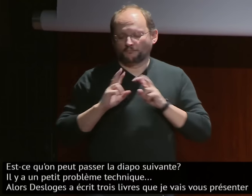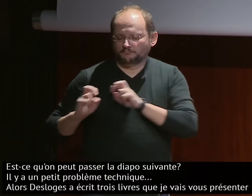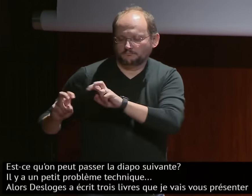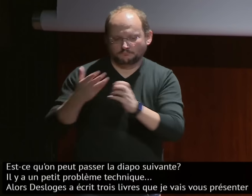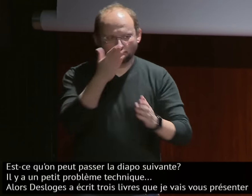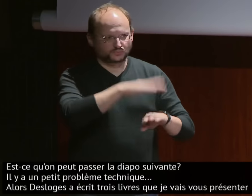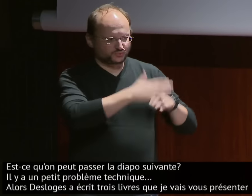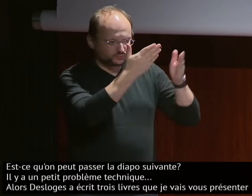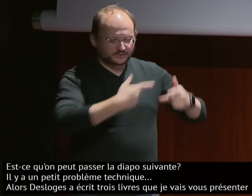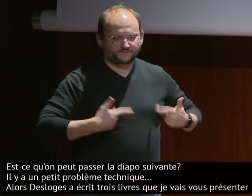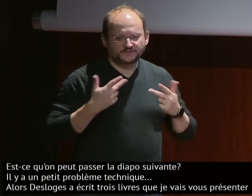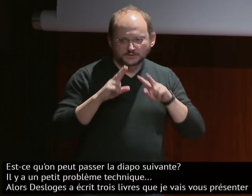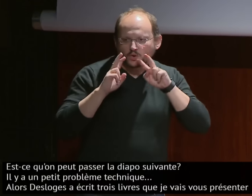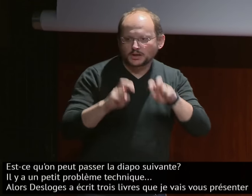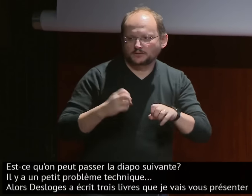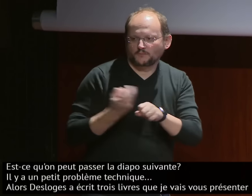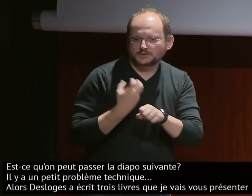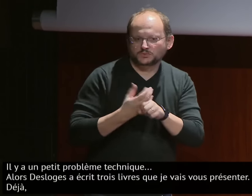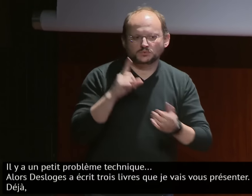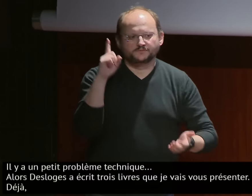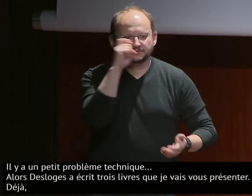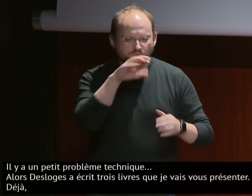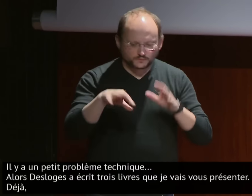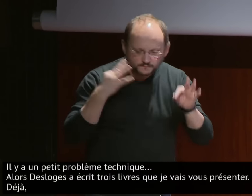Alors, déjà,